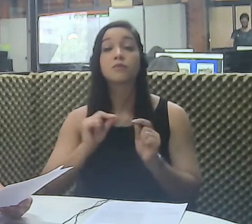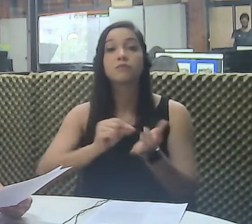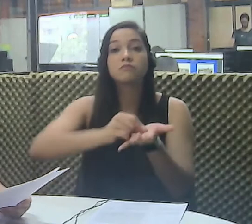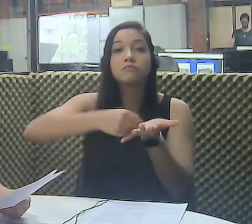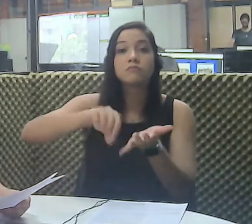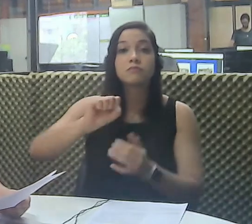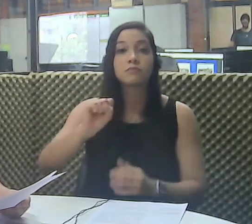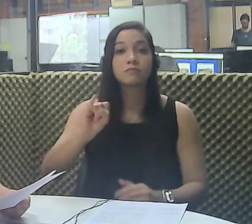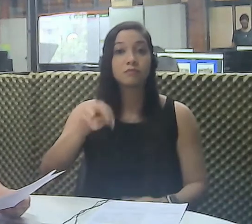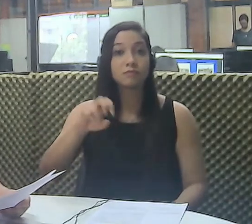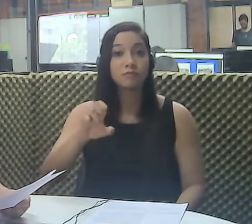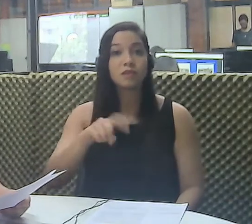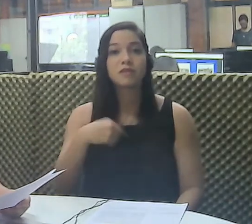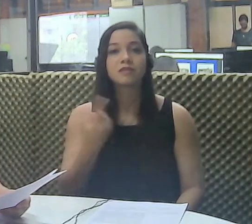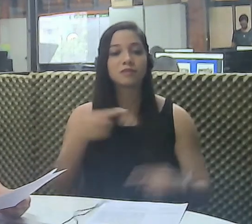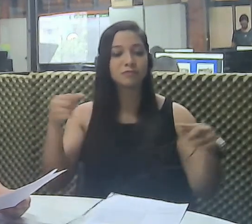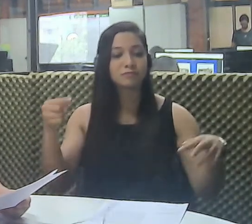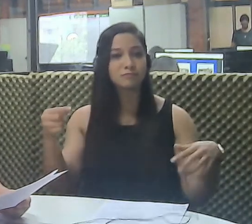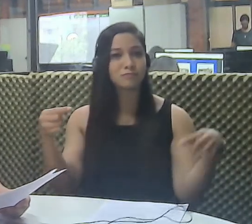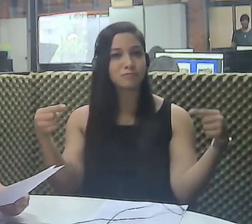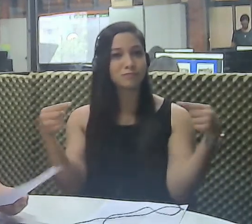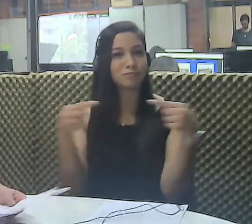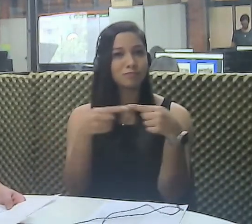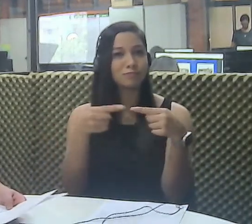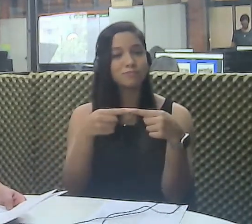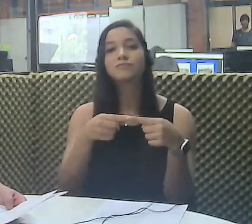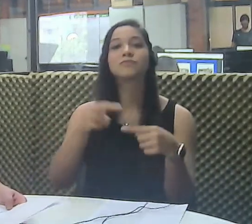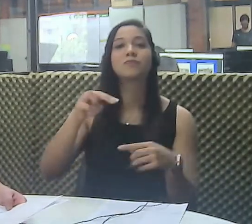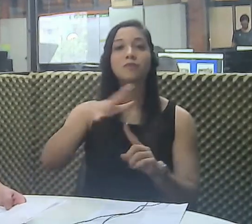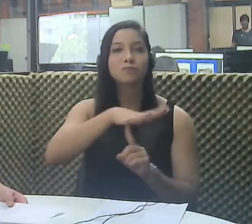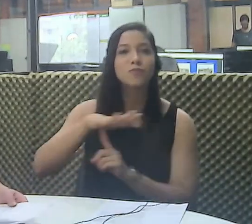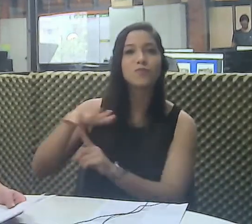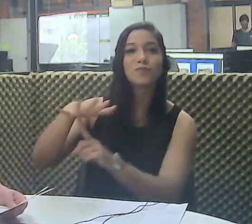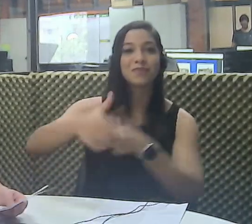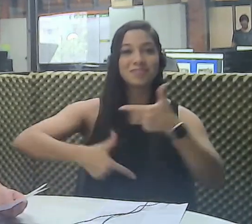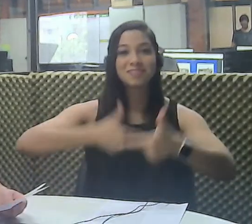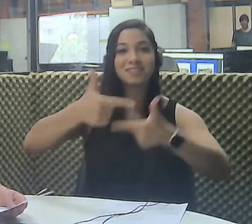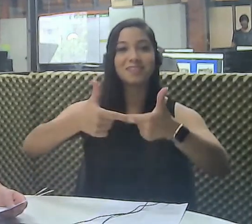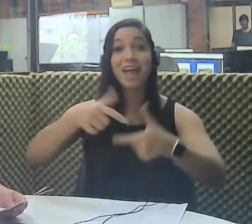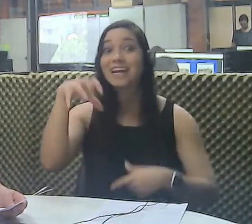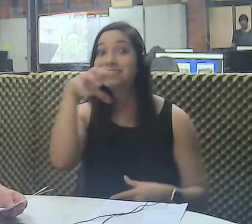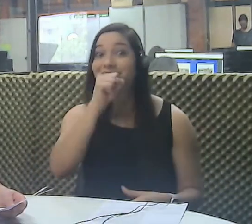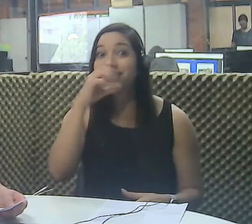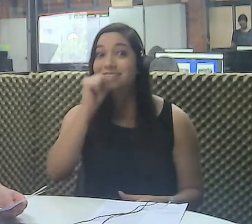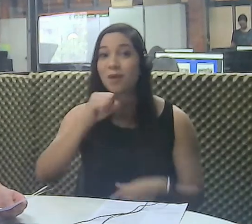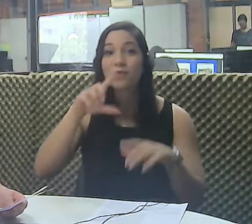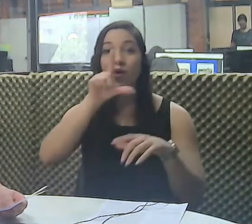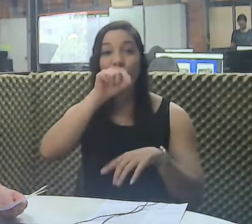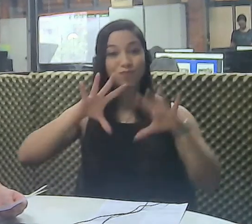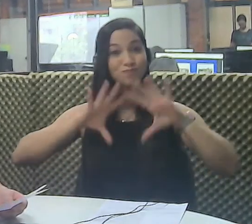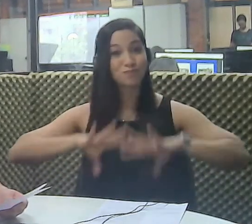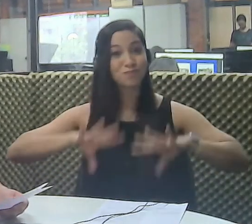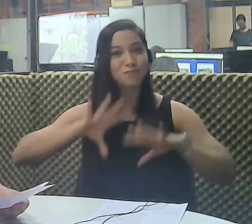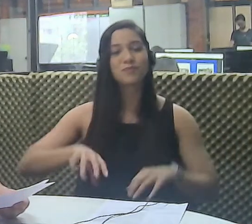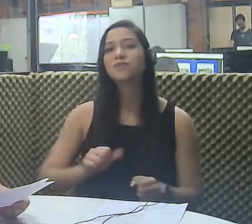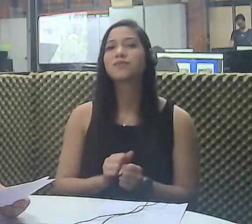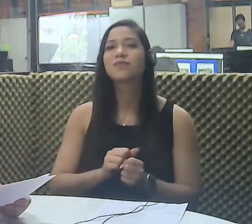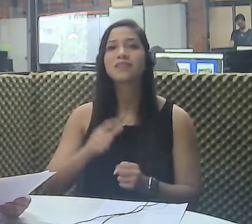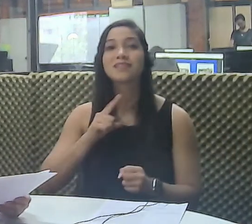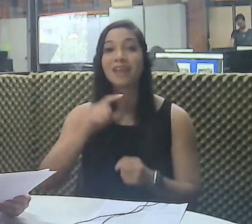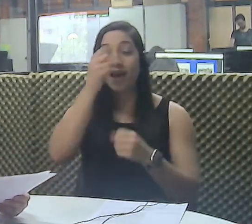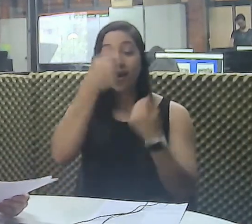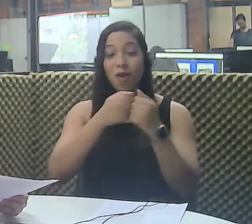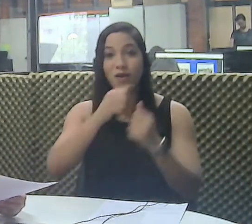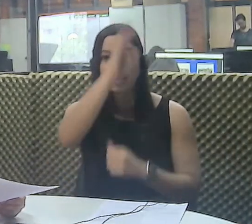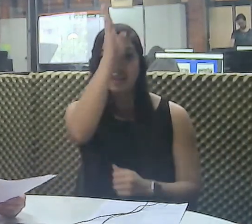o cadastro no estilo que a gente faz net no mega feirão de emprego é sábado não sabe assim e com transporte